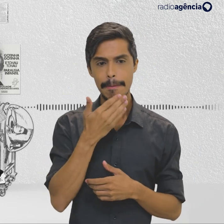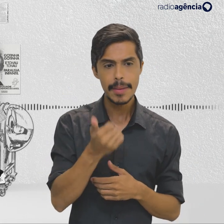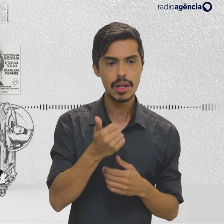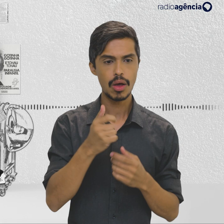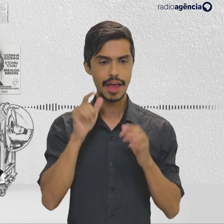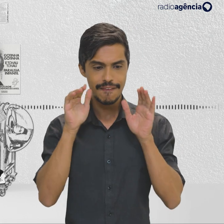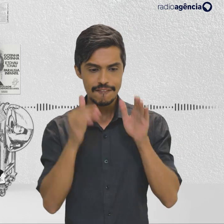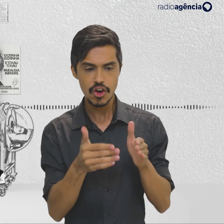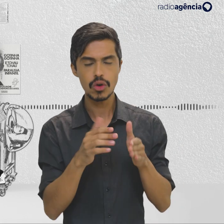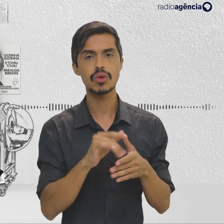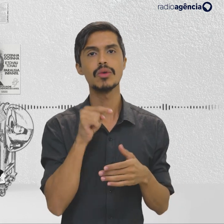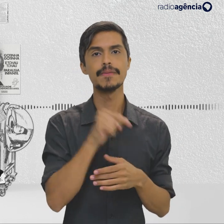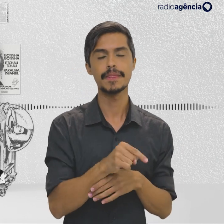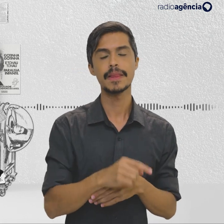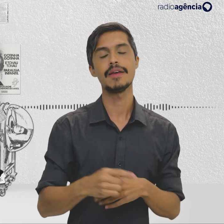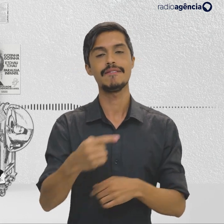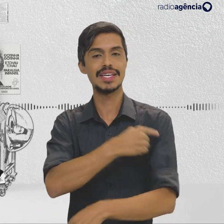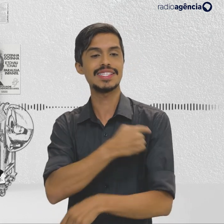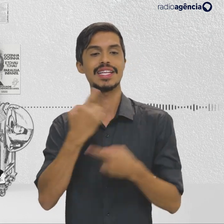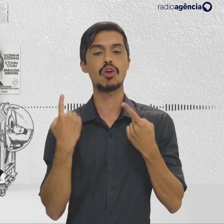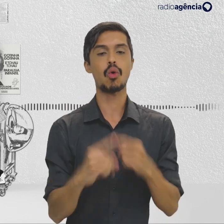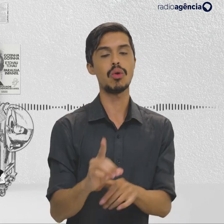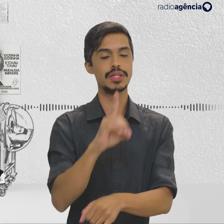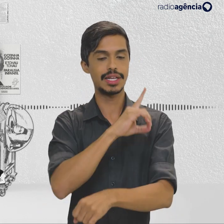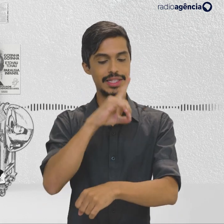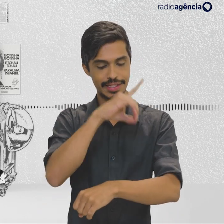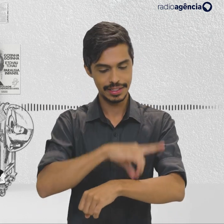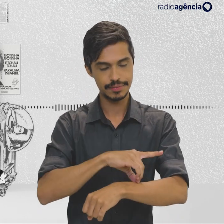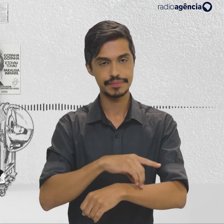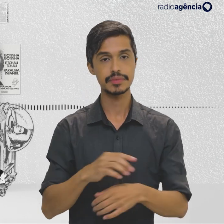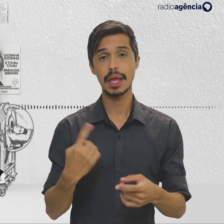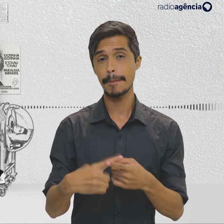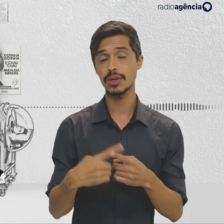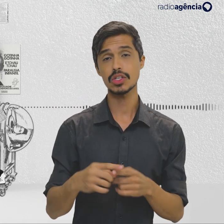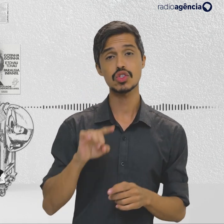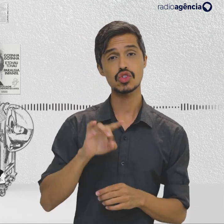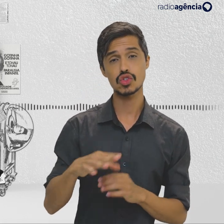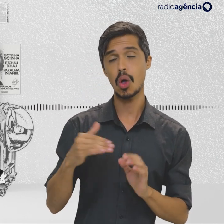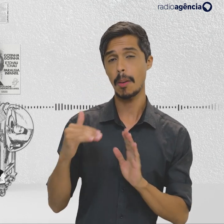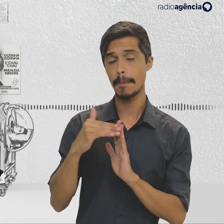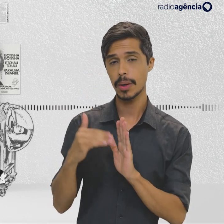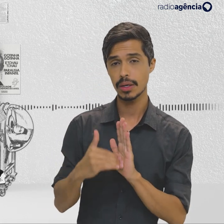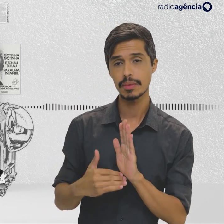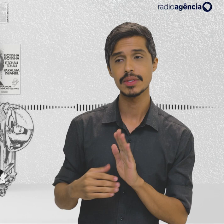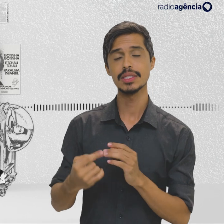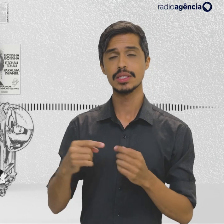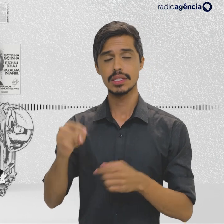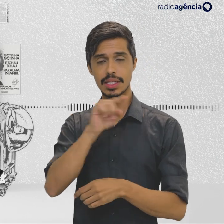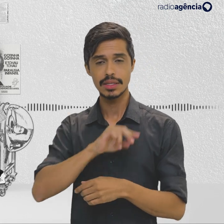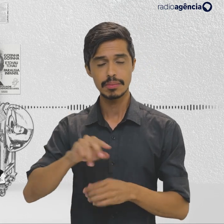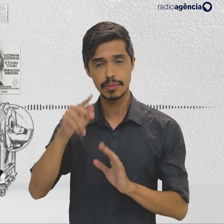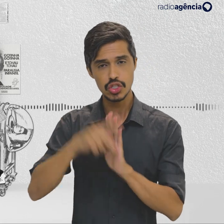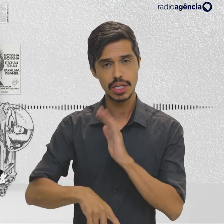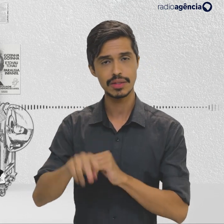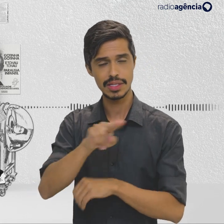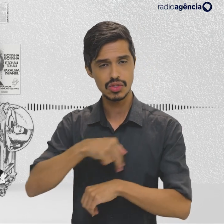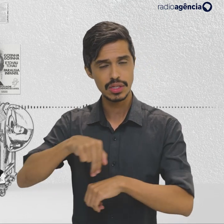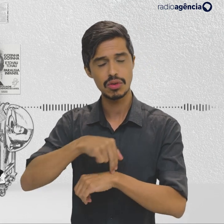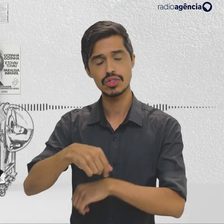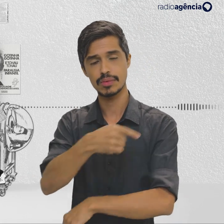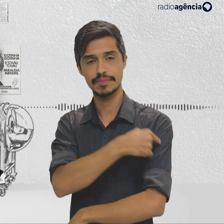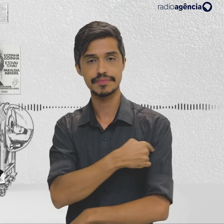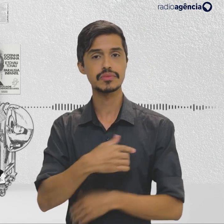PNI é uma vacina contra a denk é que essa decisão não é feita só pelo programa nacional de imunizações para qualquer